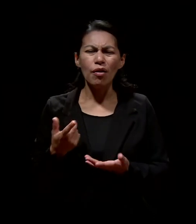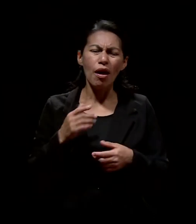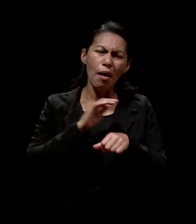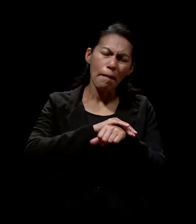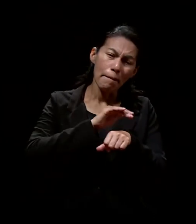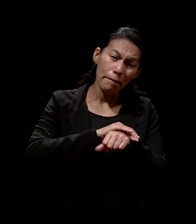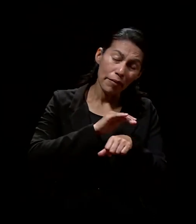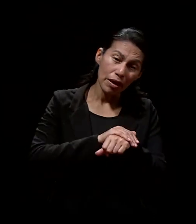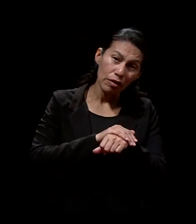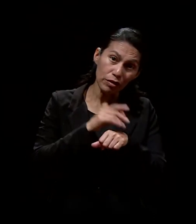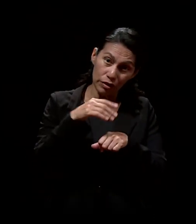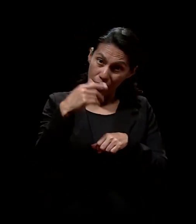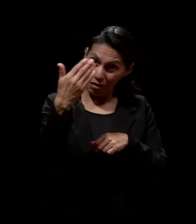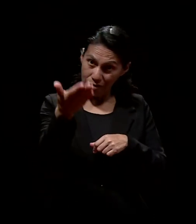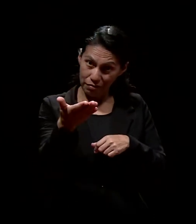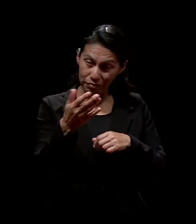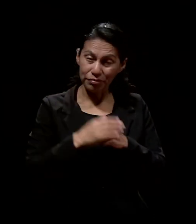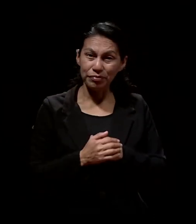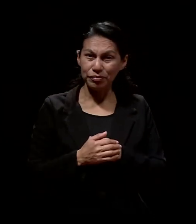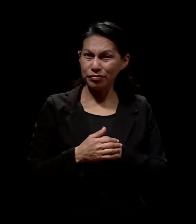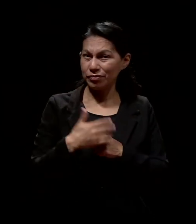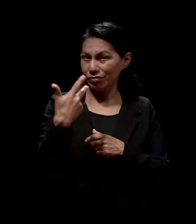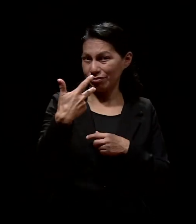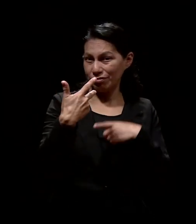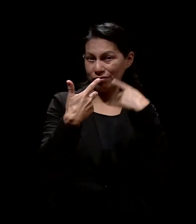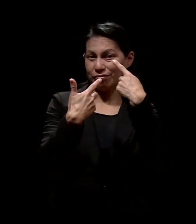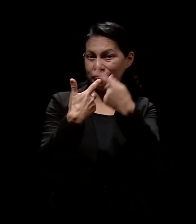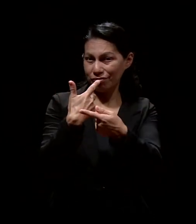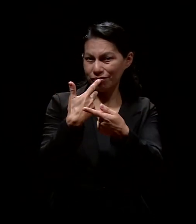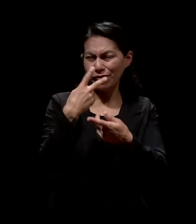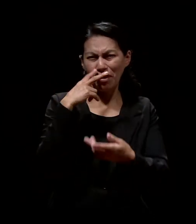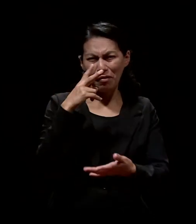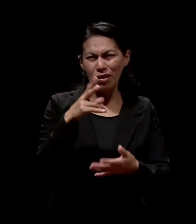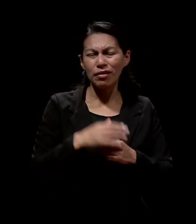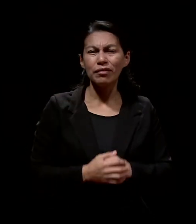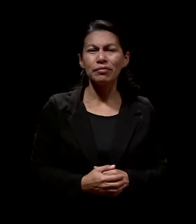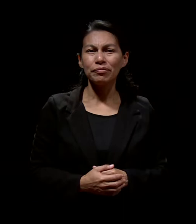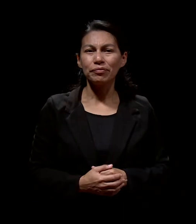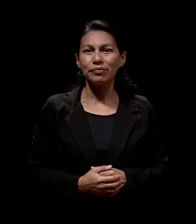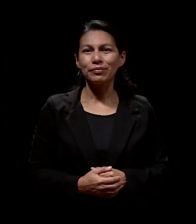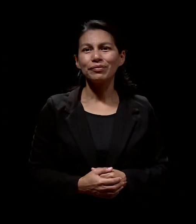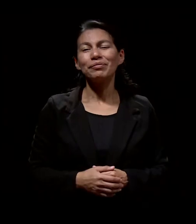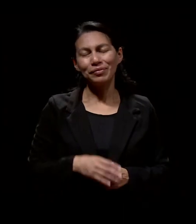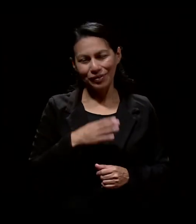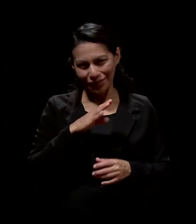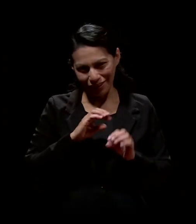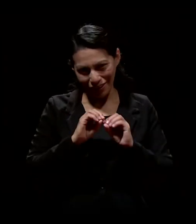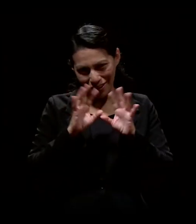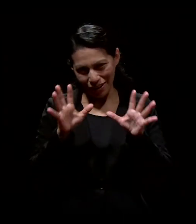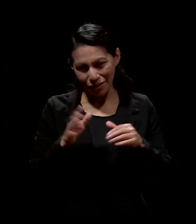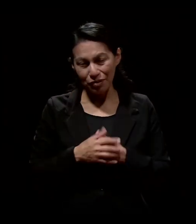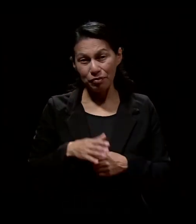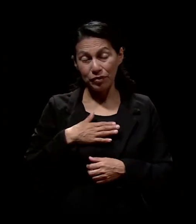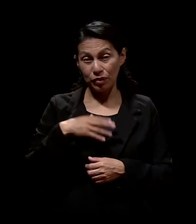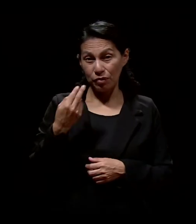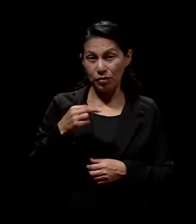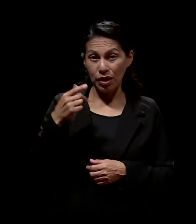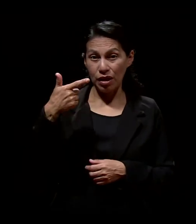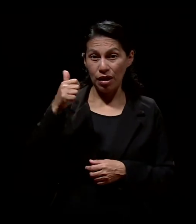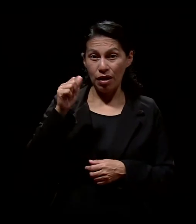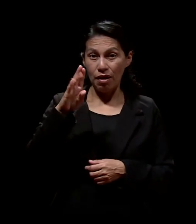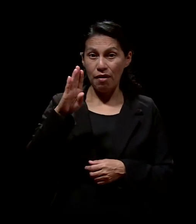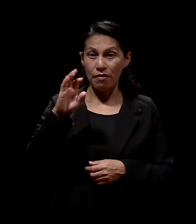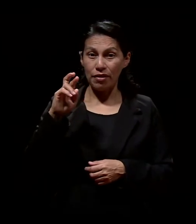queridos amigos más allá de la pantalla puedan familiarizarse contigo. Claro que sí, Pastor. Pues mi nombre